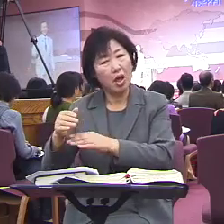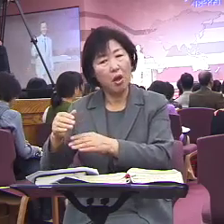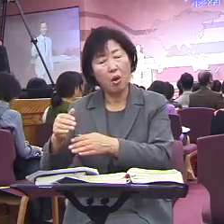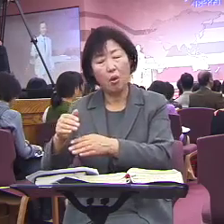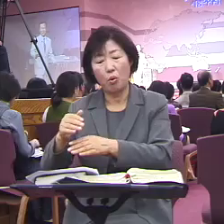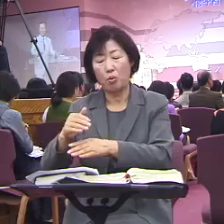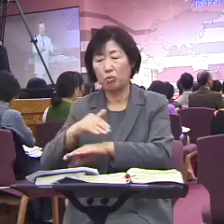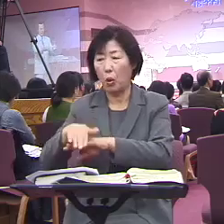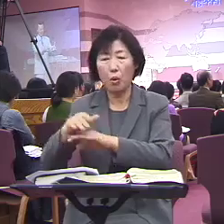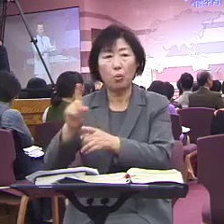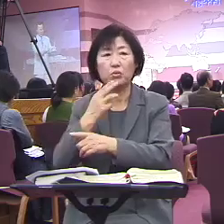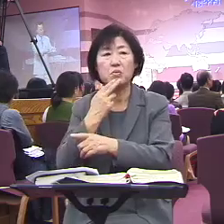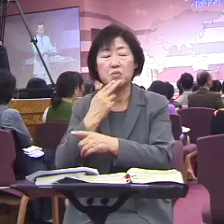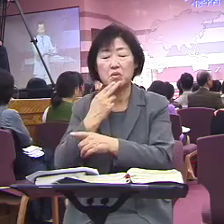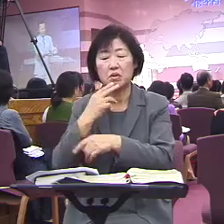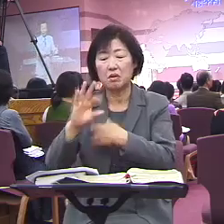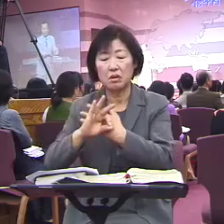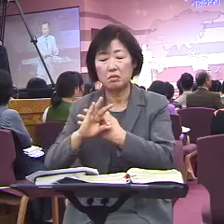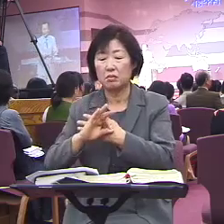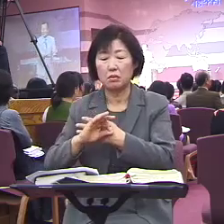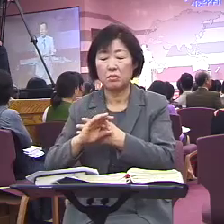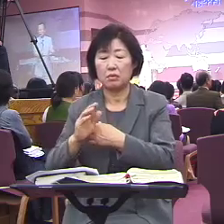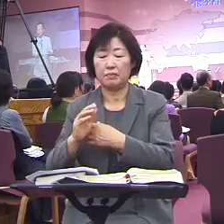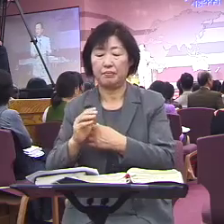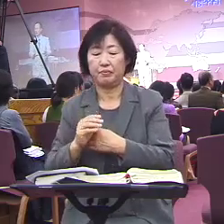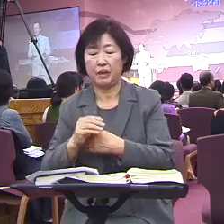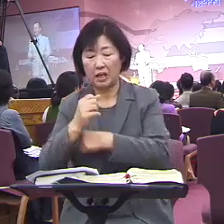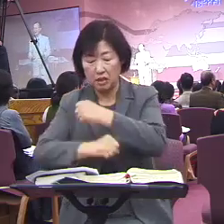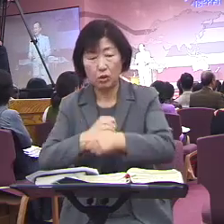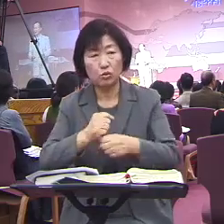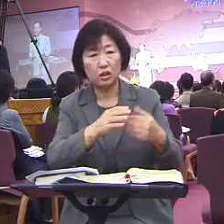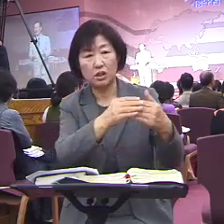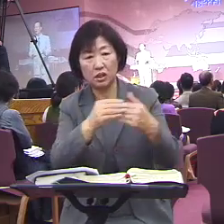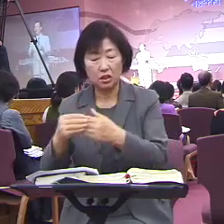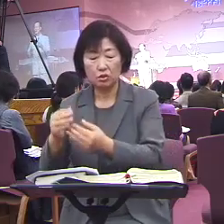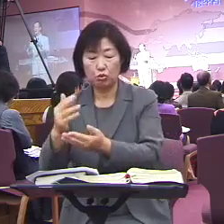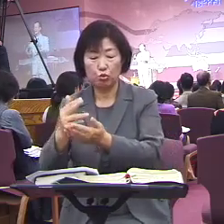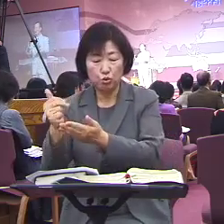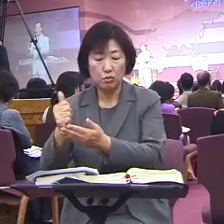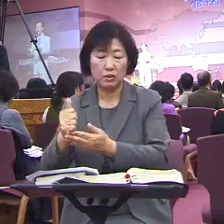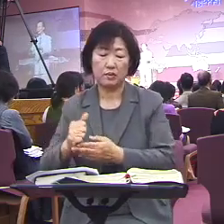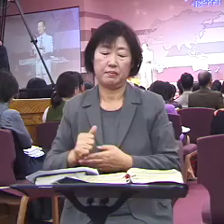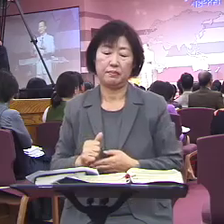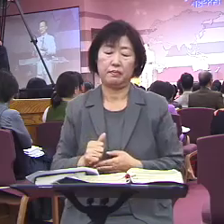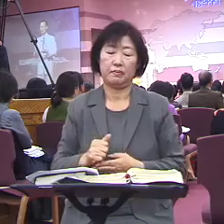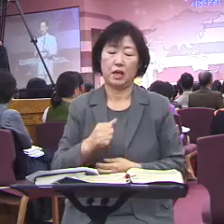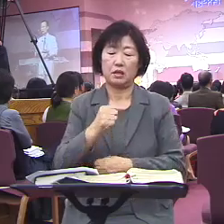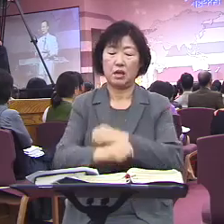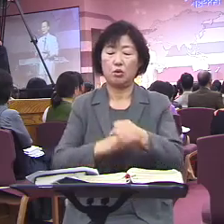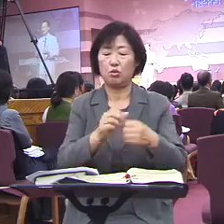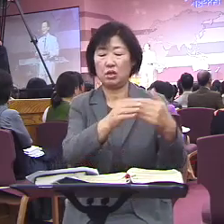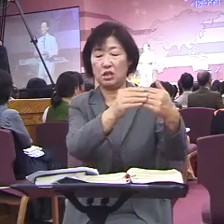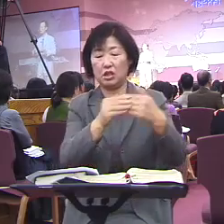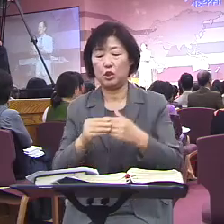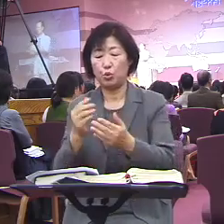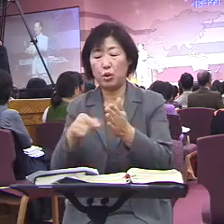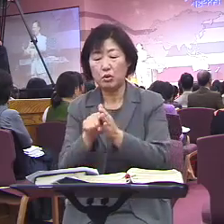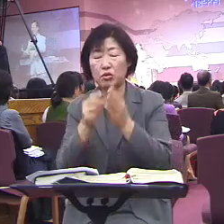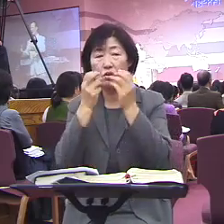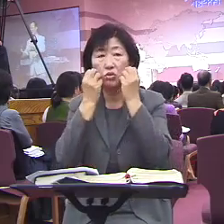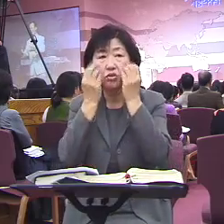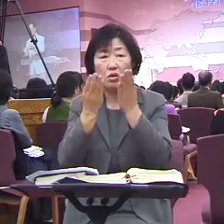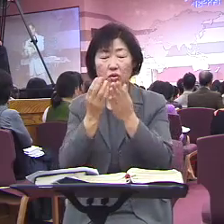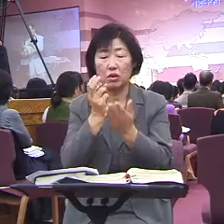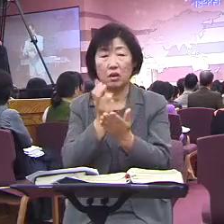없습니다. 우리를 자유로 이끄신 주님은 자유로 이끄셔서 우리에게 새로운